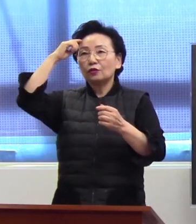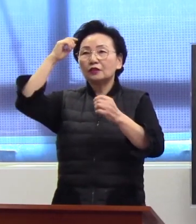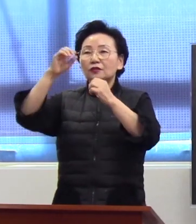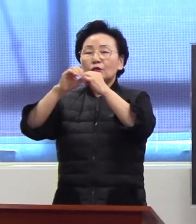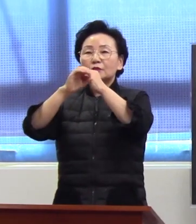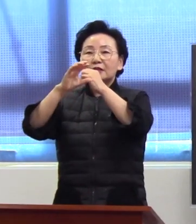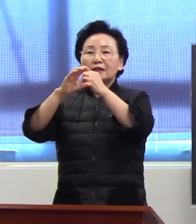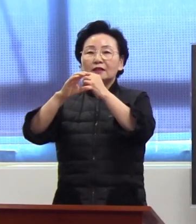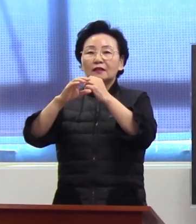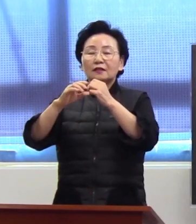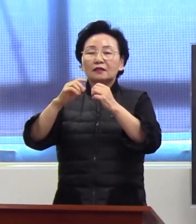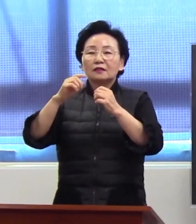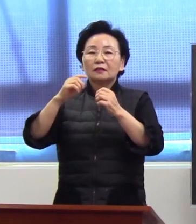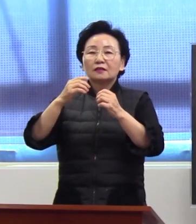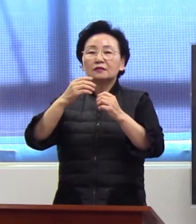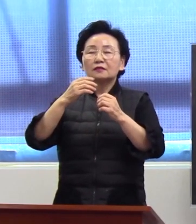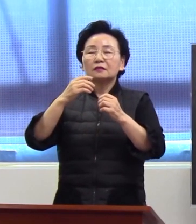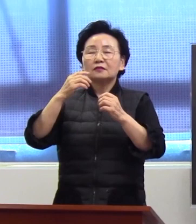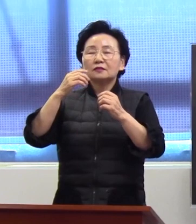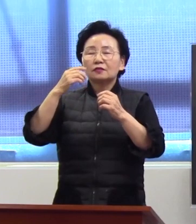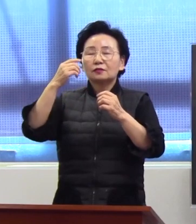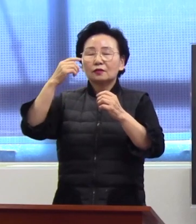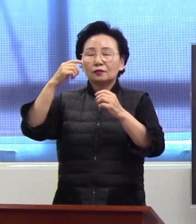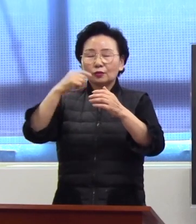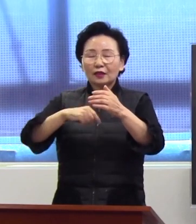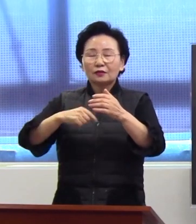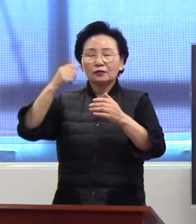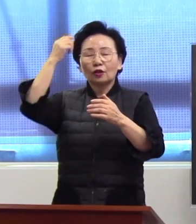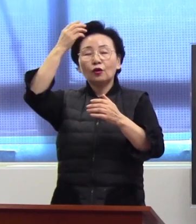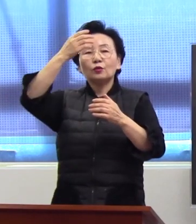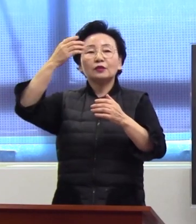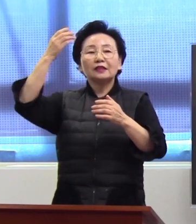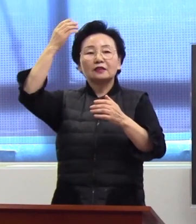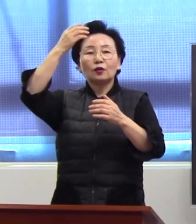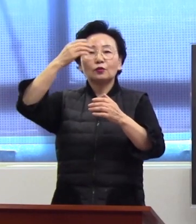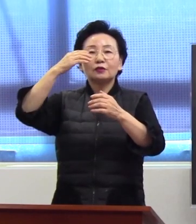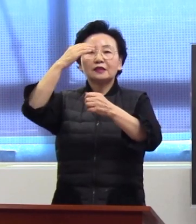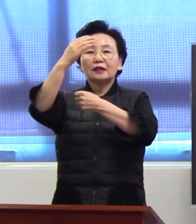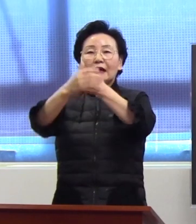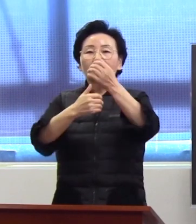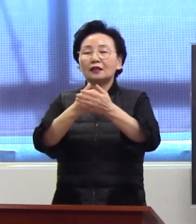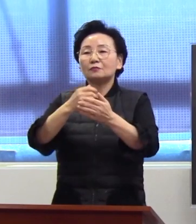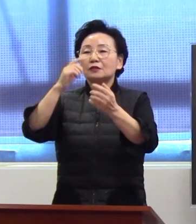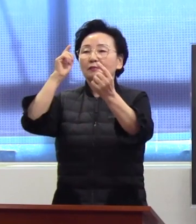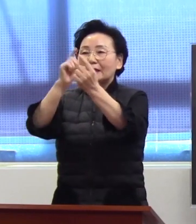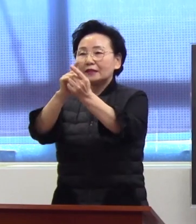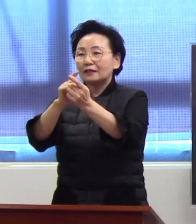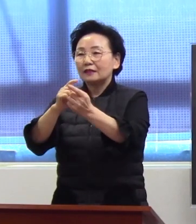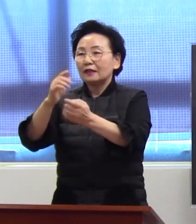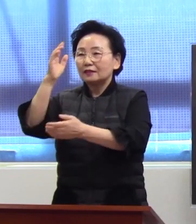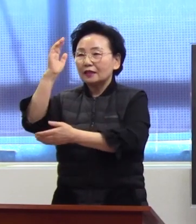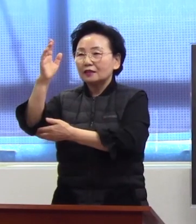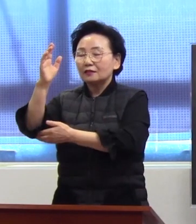정신이 없는데 그 속에서 영혼이 하나님을 만난